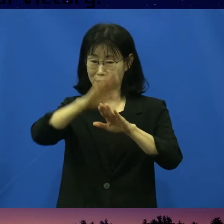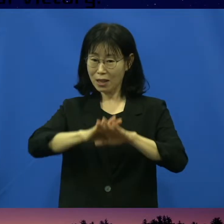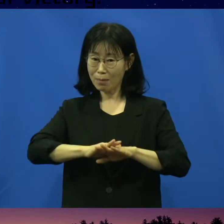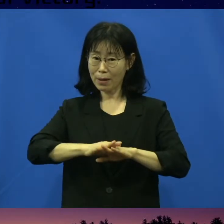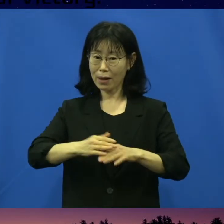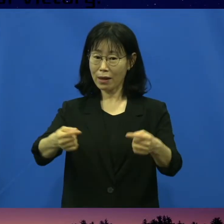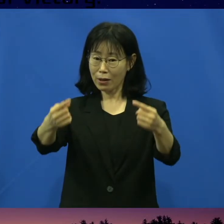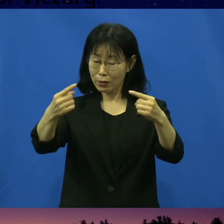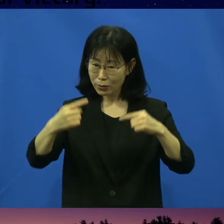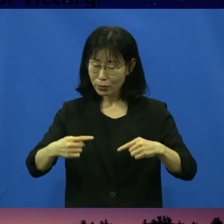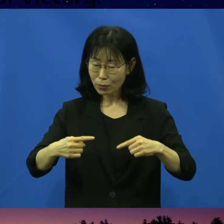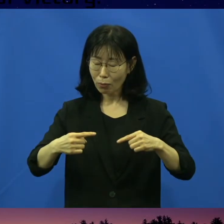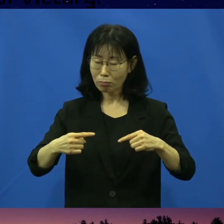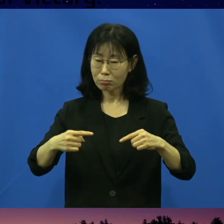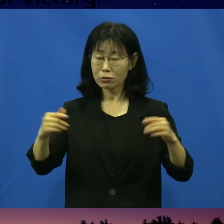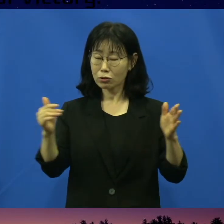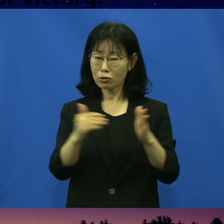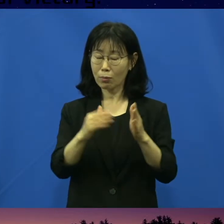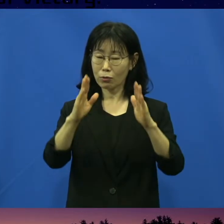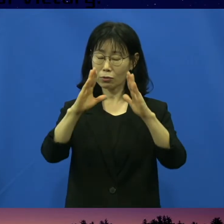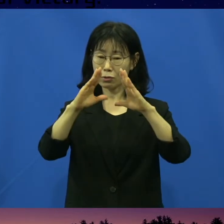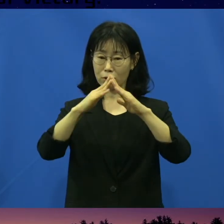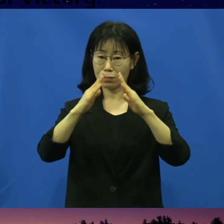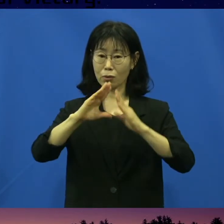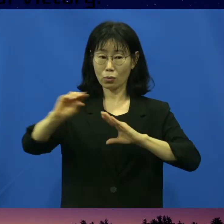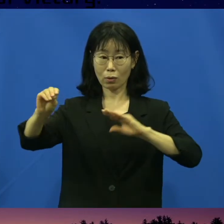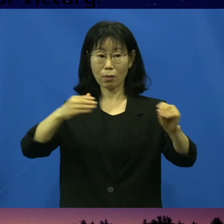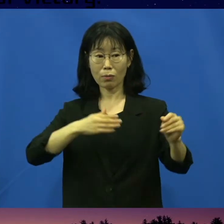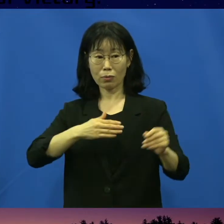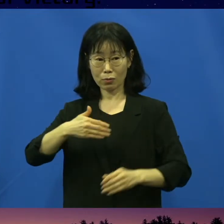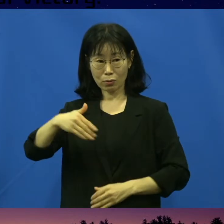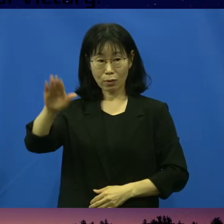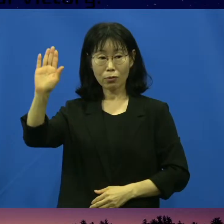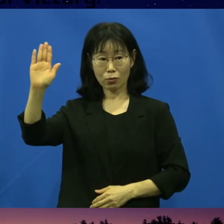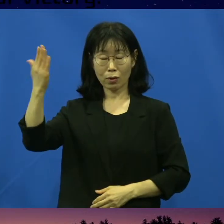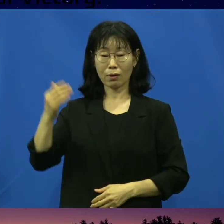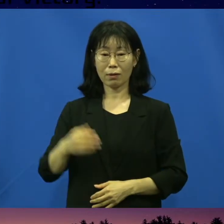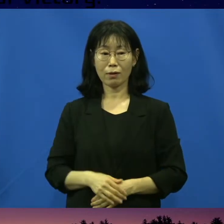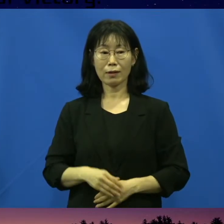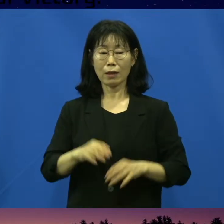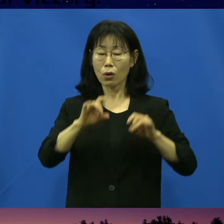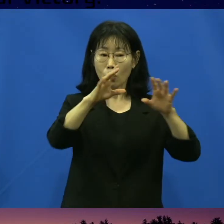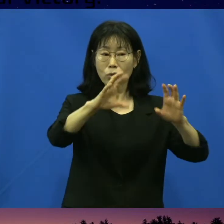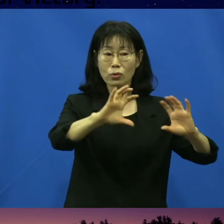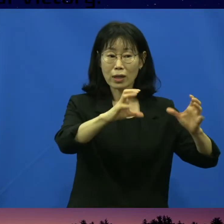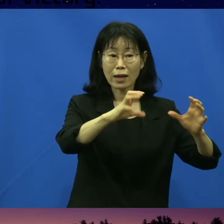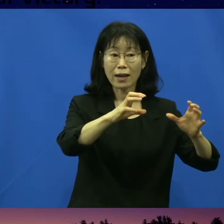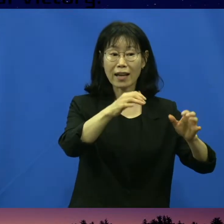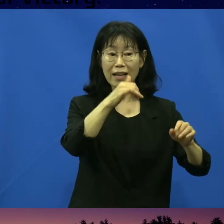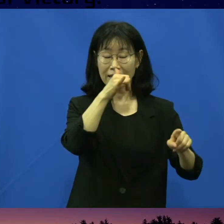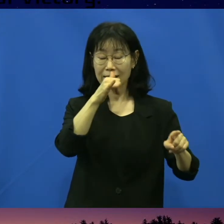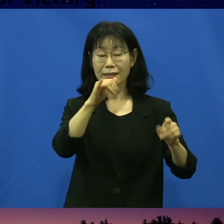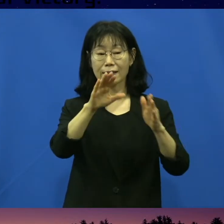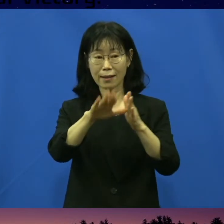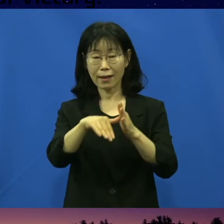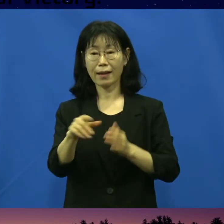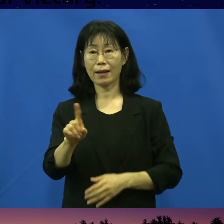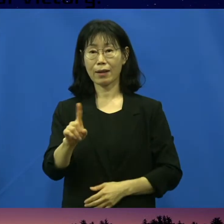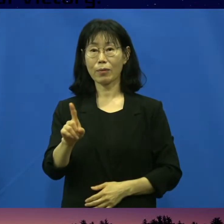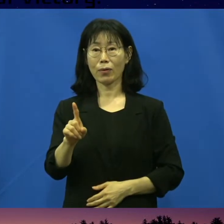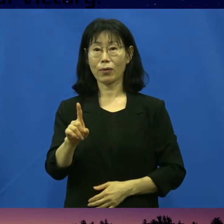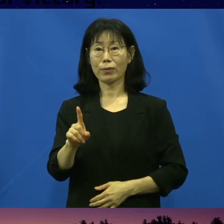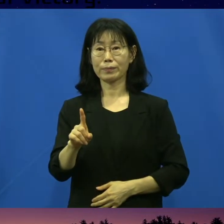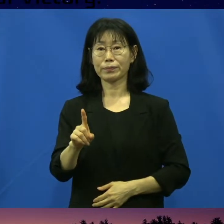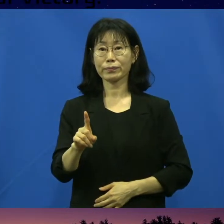호주에 있을 때 제가 목회할 때는요. 이제 우리 교회가 막 부흥하니까요. 뭐 이제 한인사에 좀 유지라고 하는 분들이 막